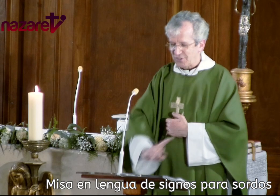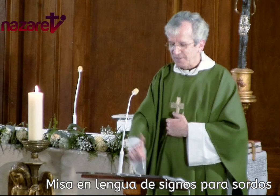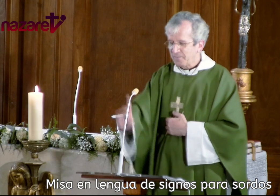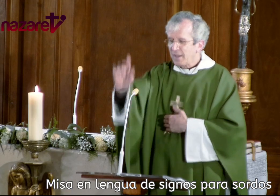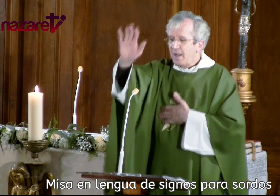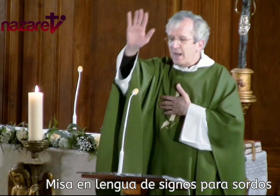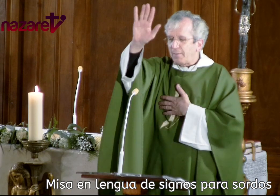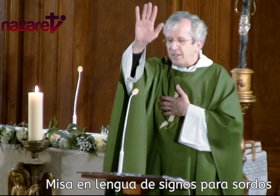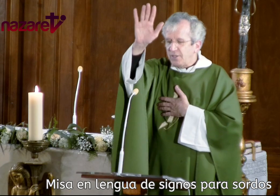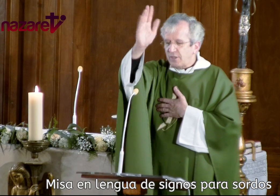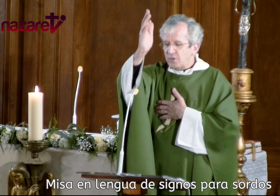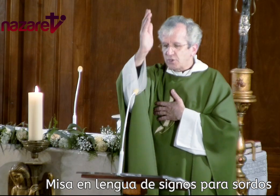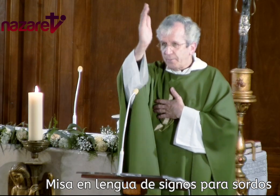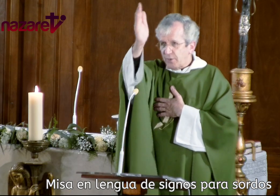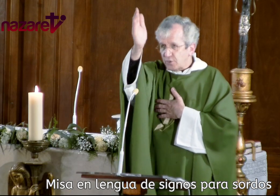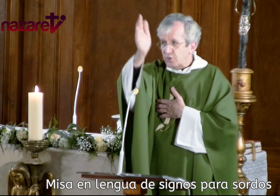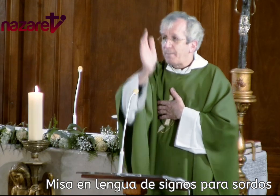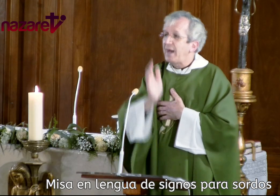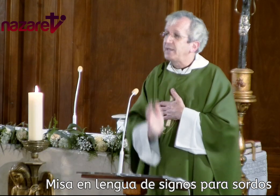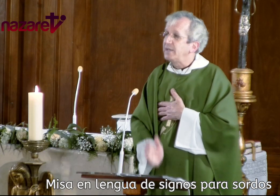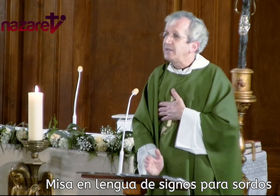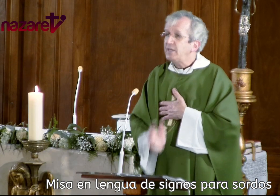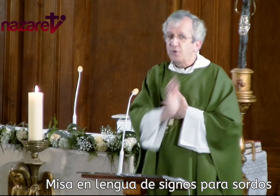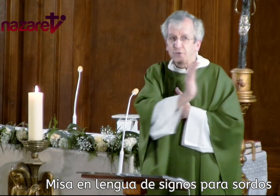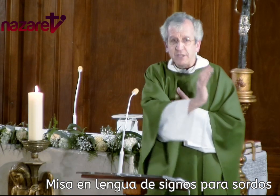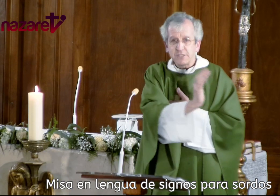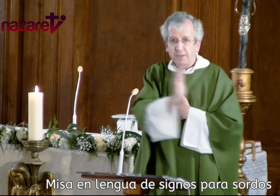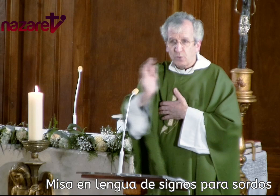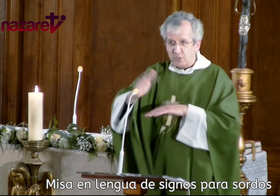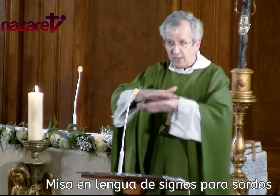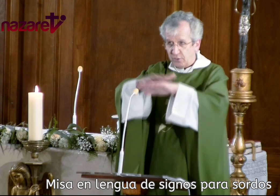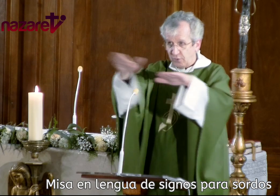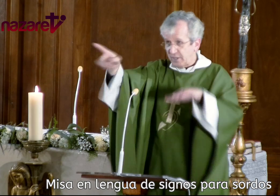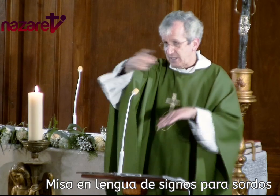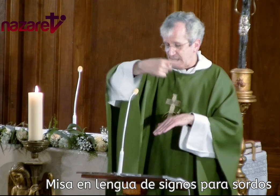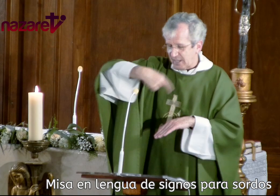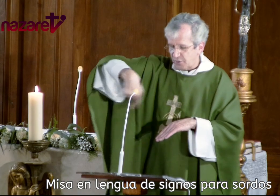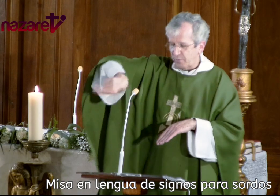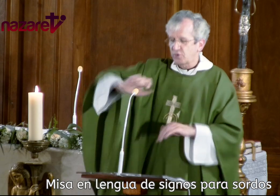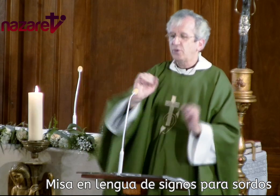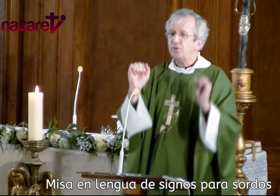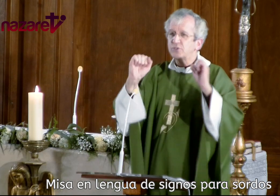la bendición de dios todopoderoso padre hijo y espíritu santo descienda sobre vosotros